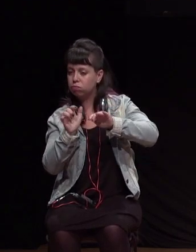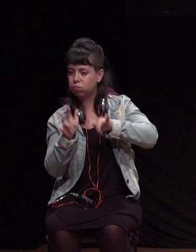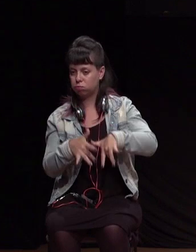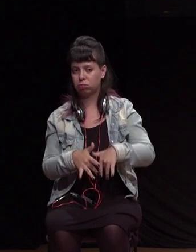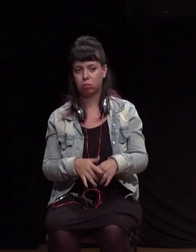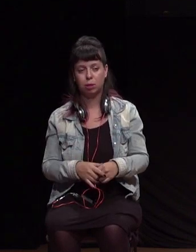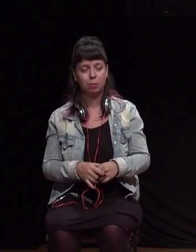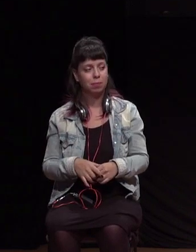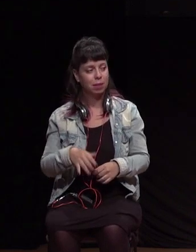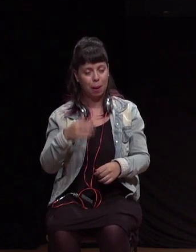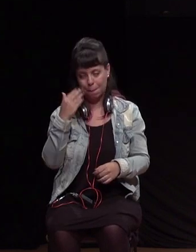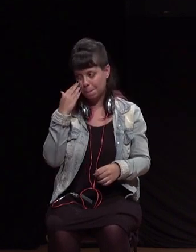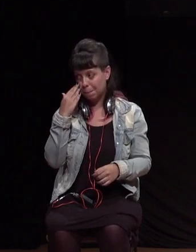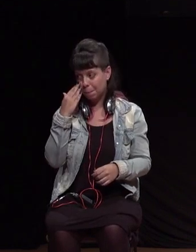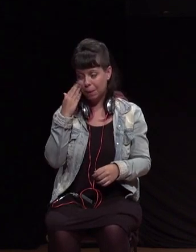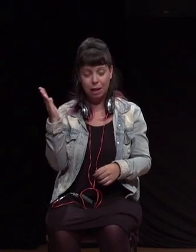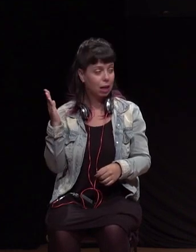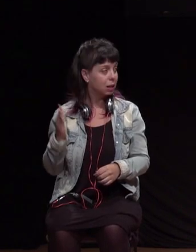Obrigado.